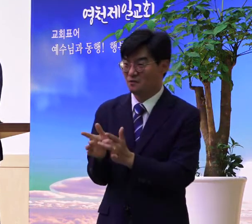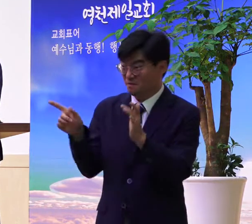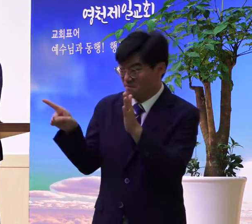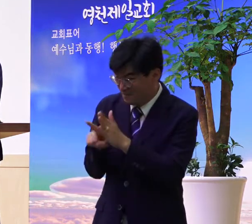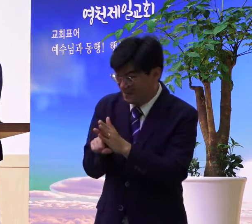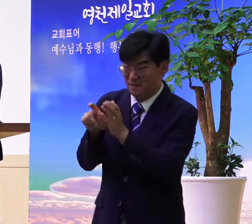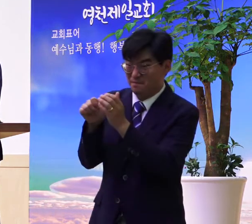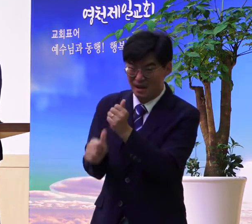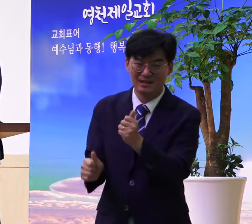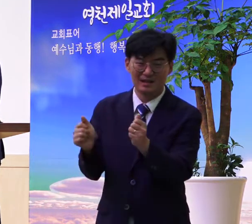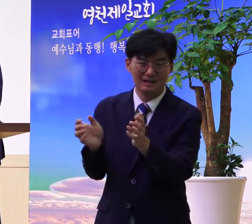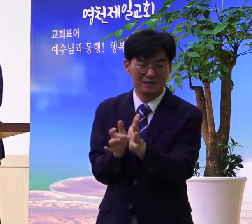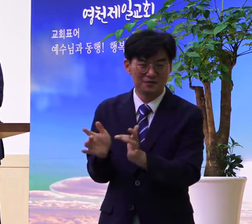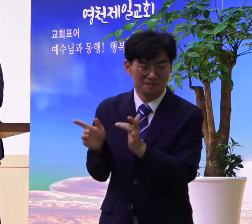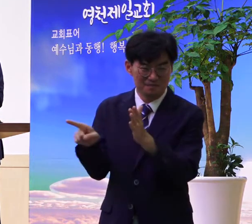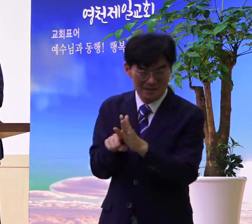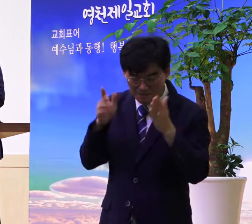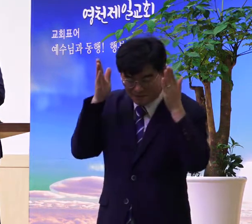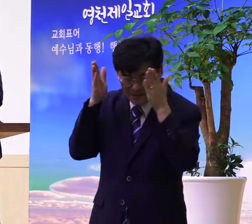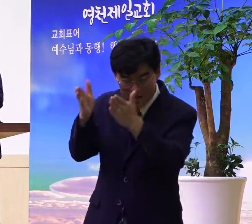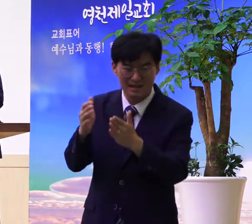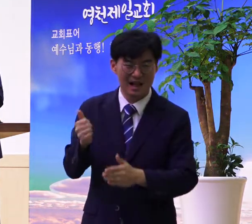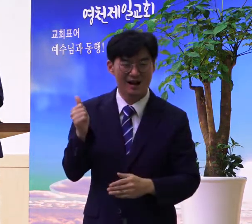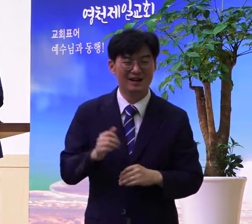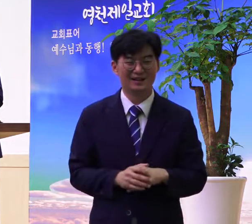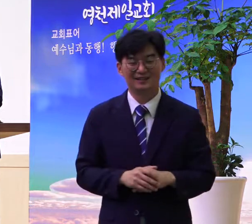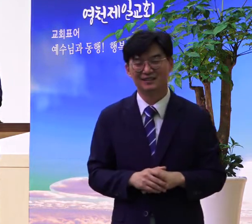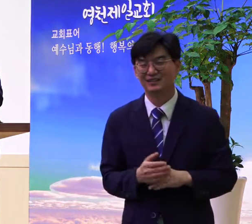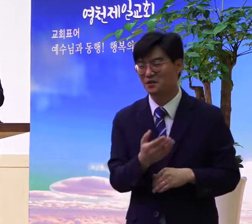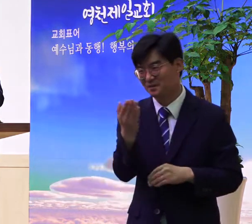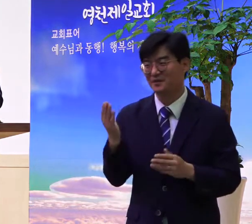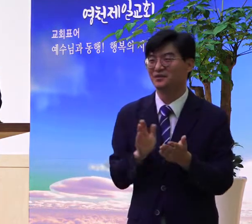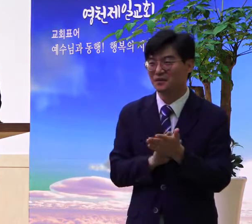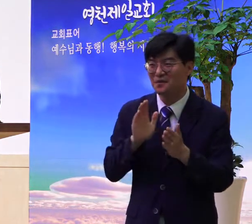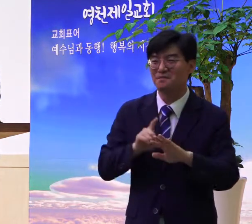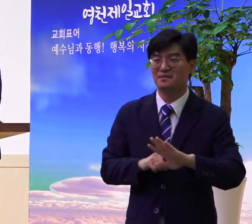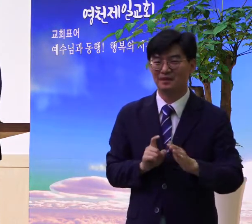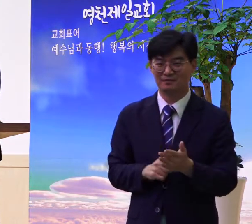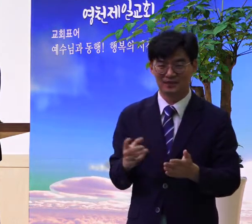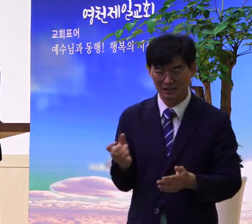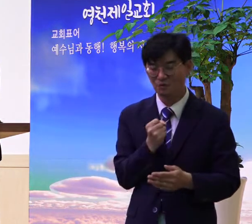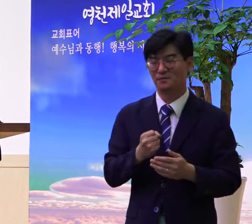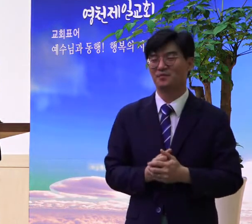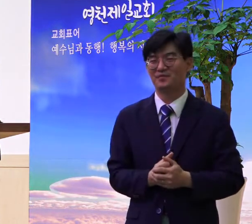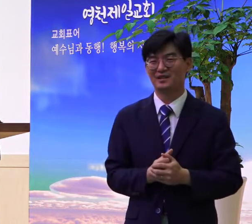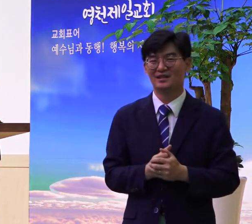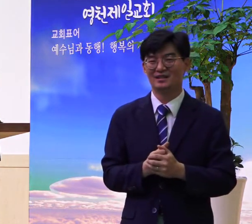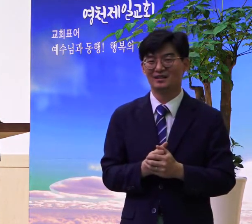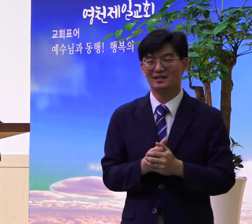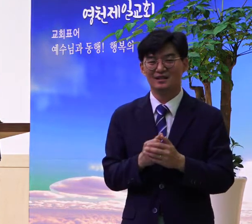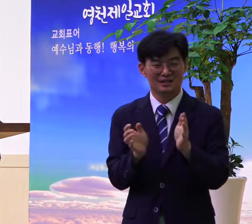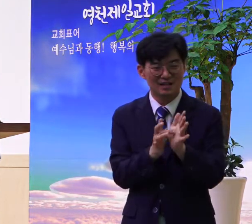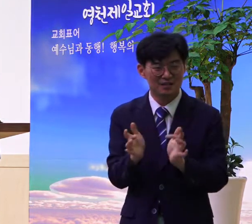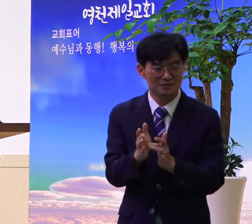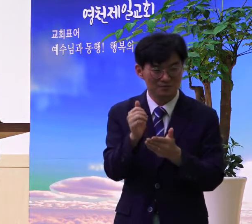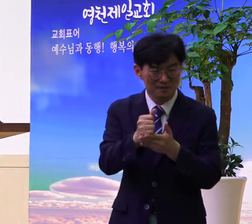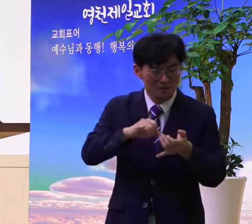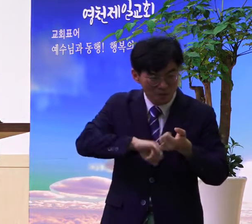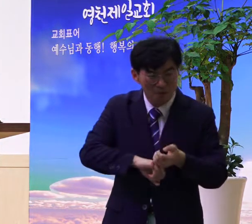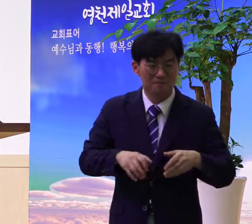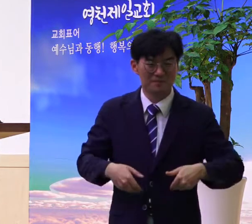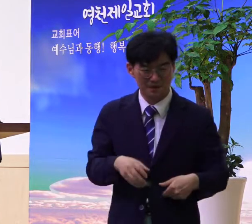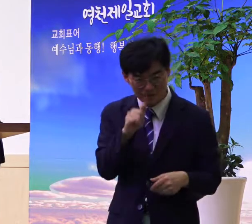것입니다. 여러분, 앞으로는 여러분의 열정이 이 열정을 뛰어넘는, 정말 예수님 없이는 내가 살 수 없고